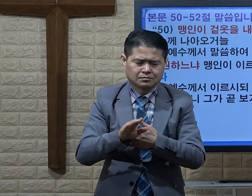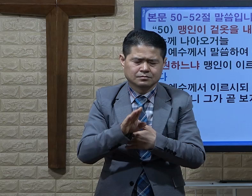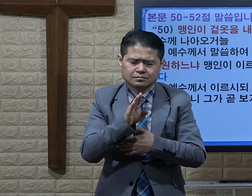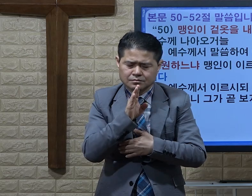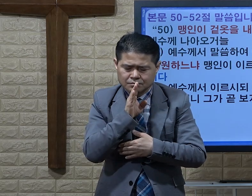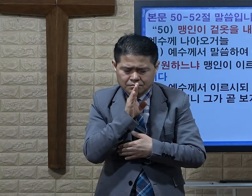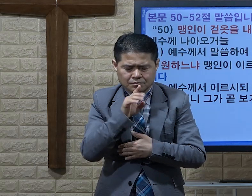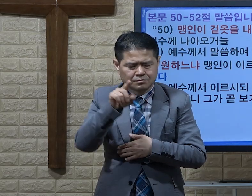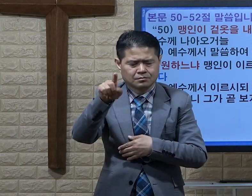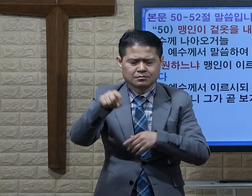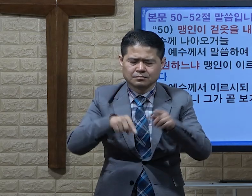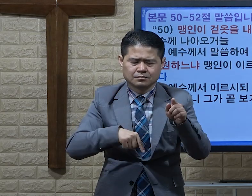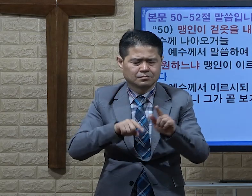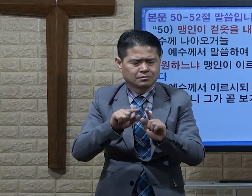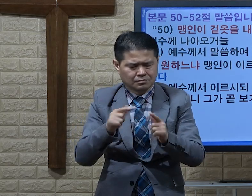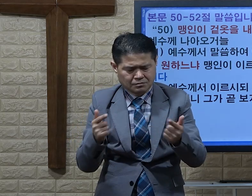겉보기에만 신앙을 살지 않고